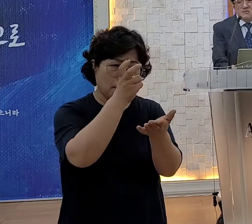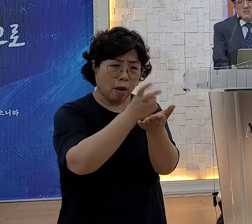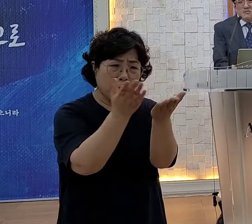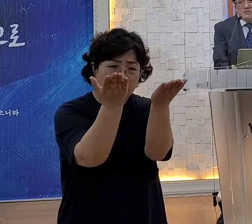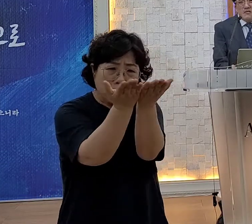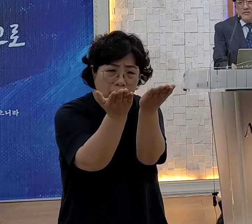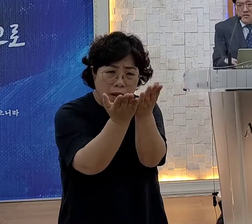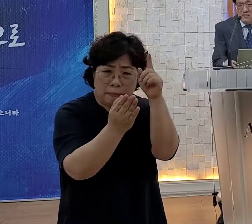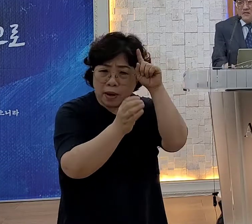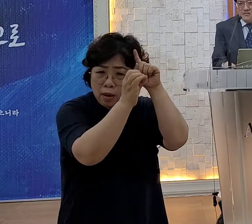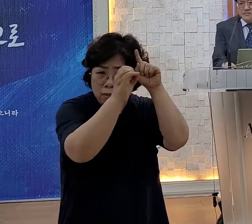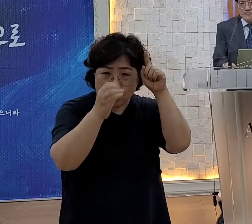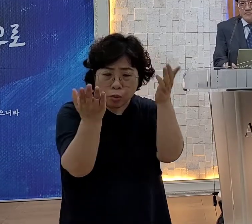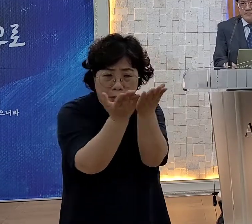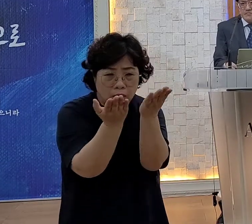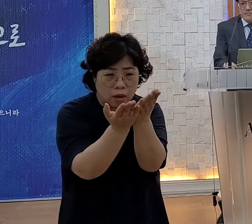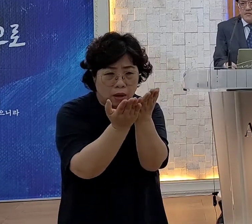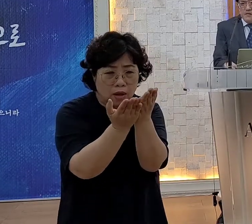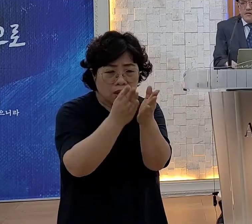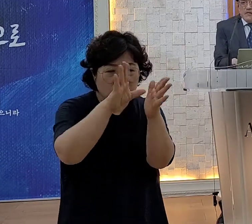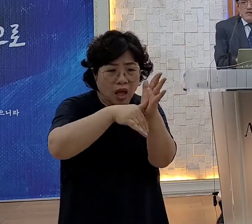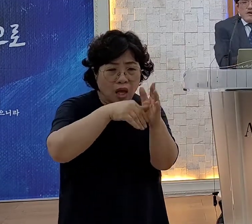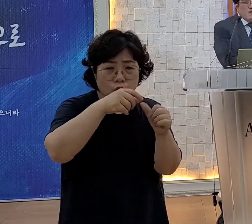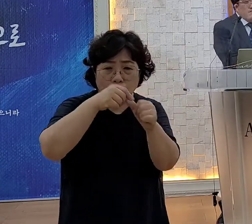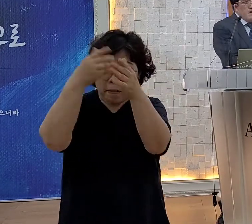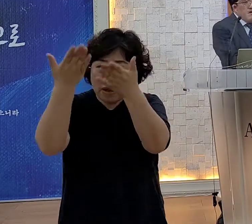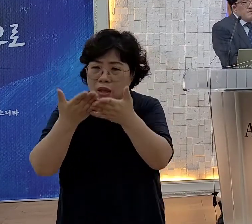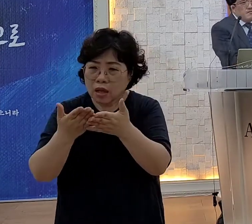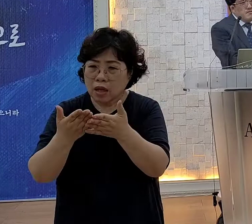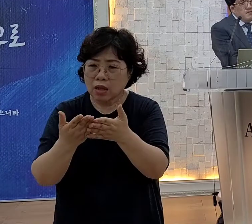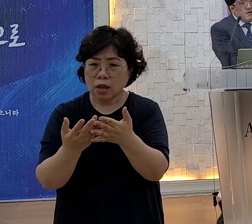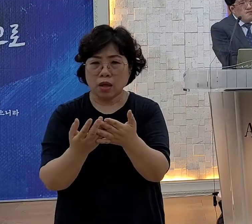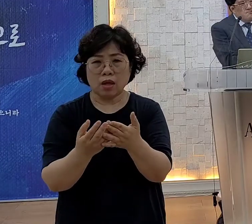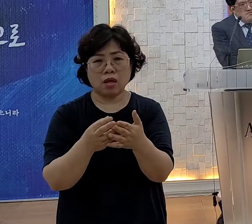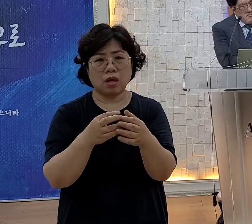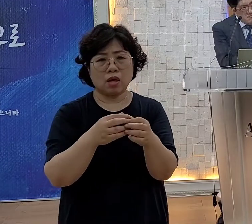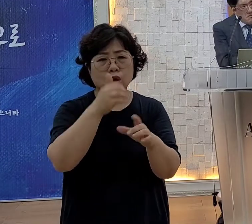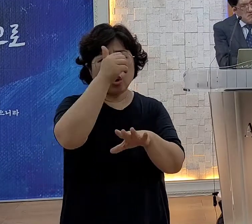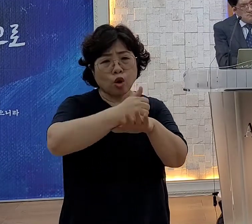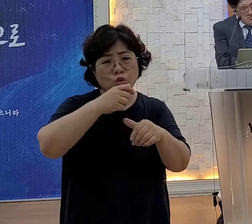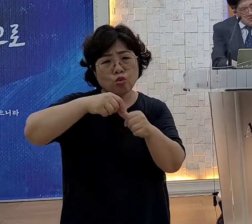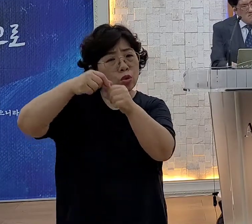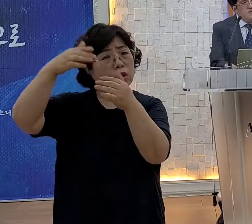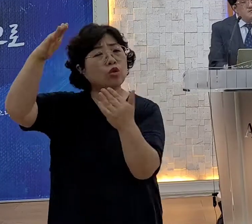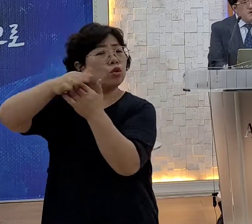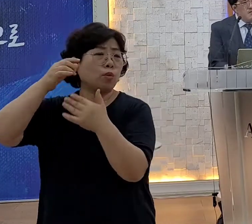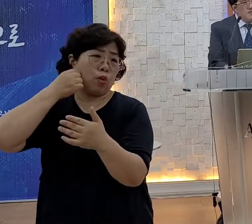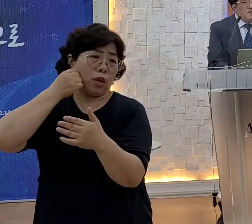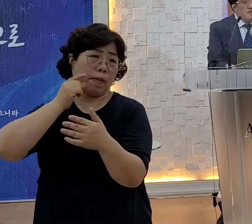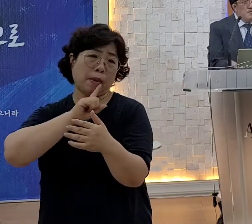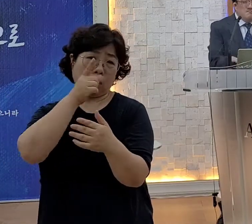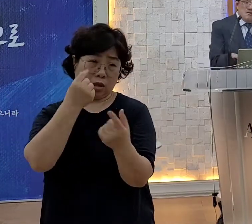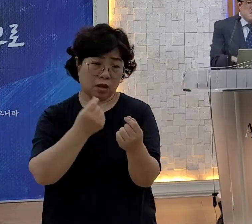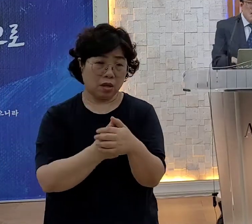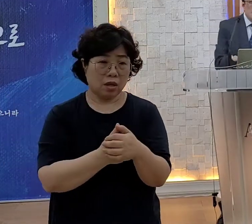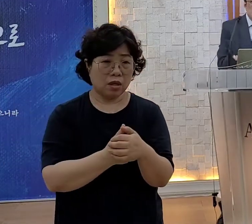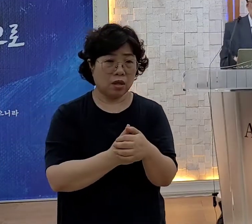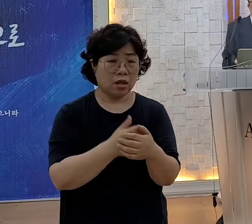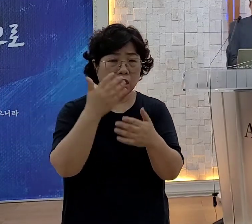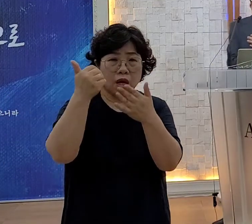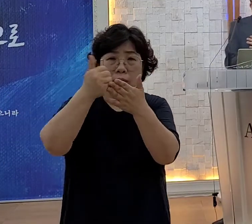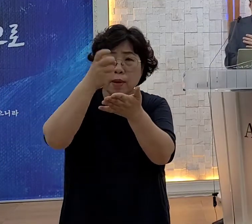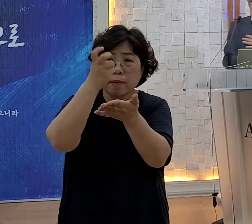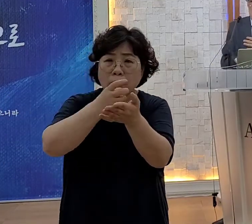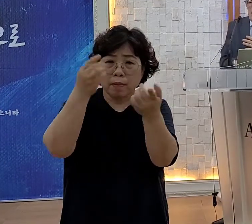갖고는 안 된다는 거예요. 이 하나님의 한 의를 율법을 통해서 주시려고 했지만 우리